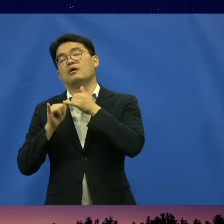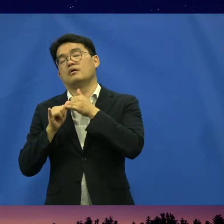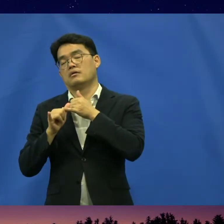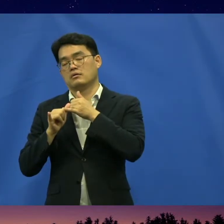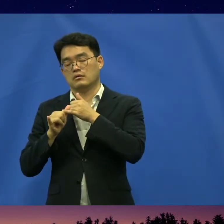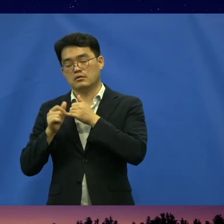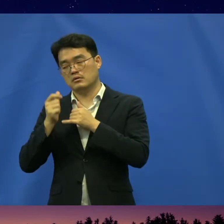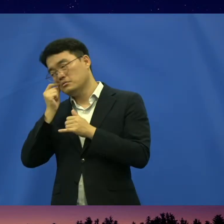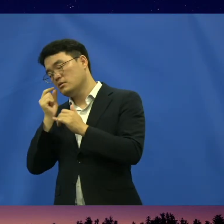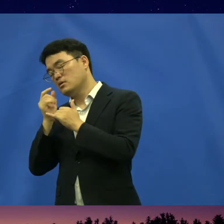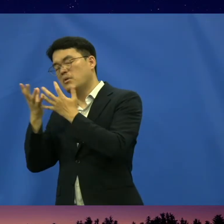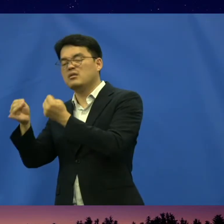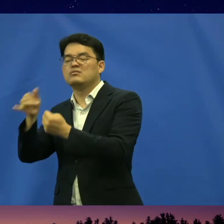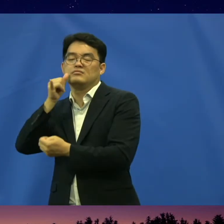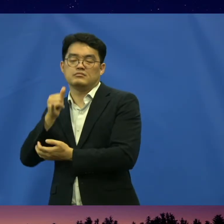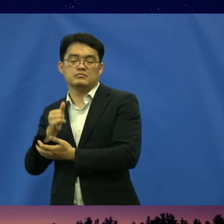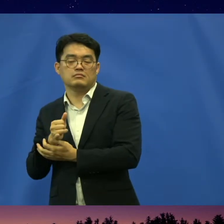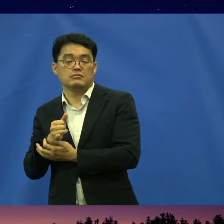걸어버려요.